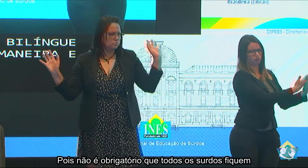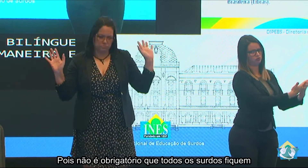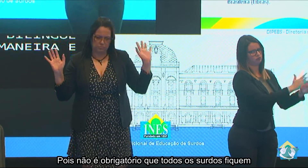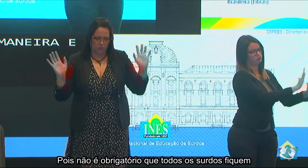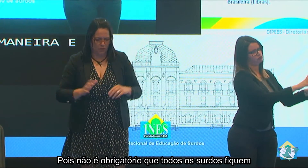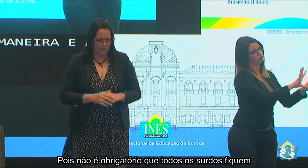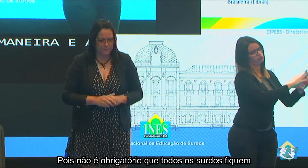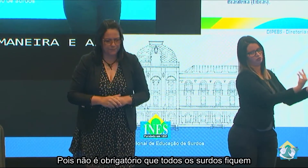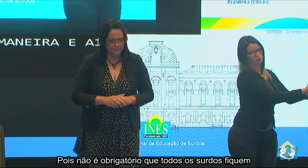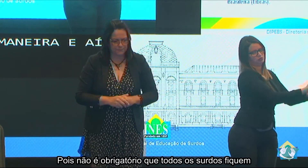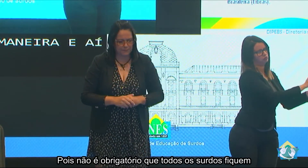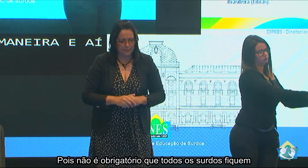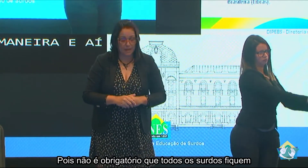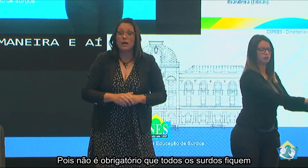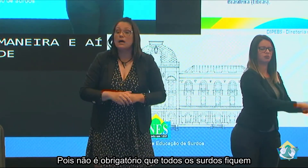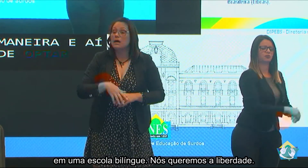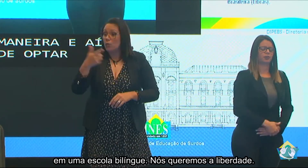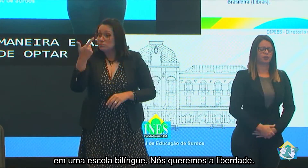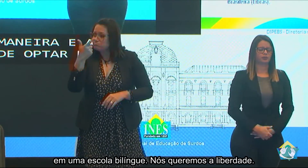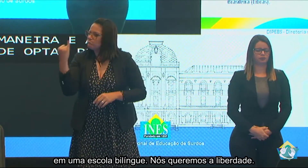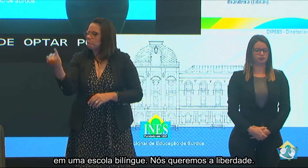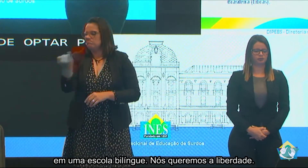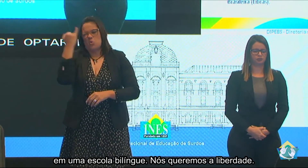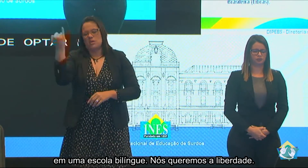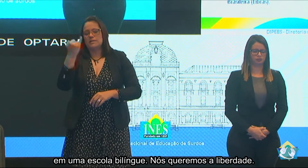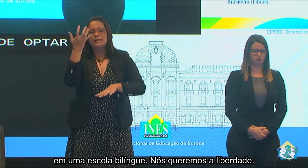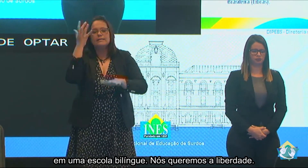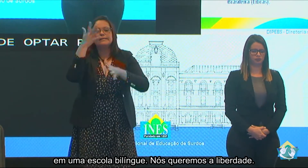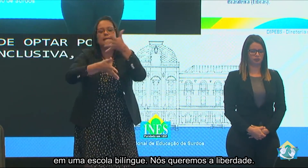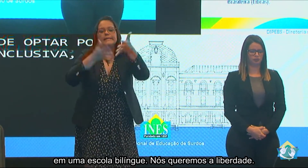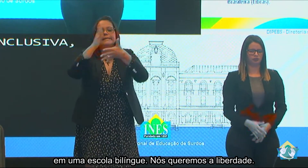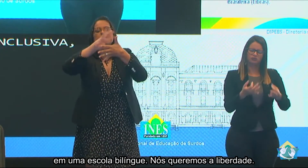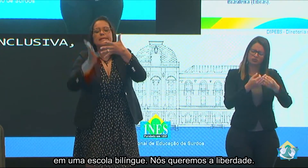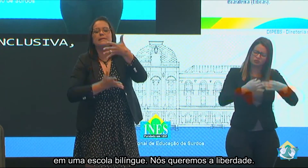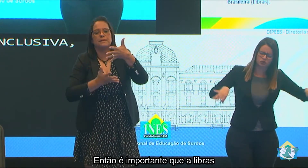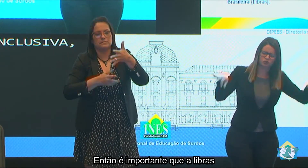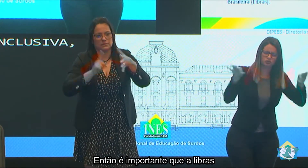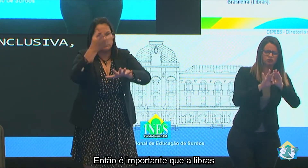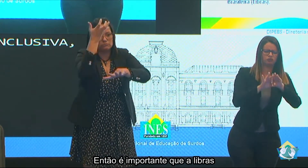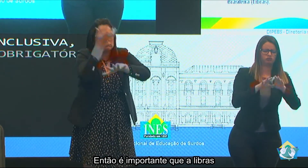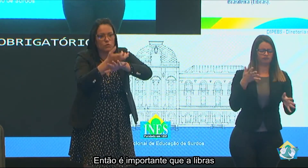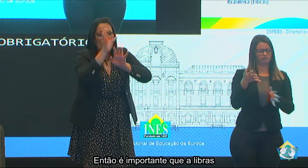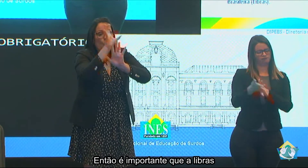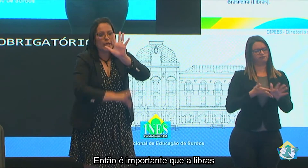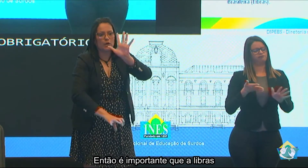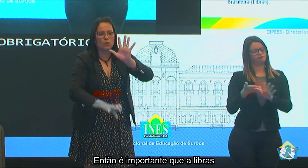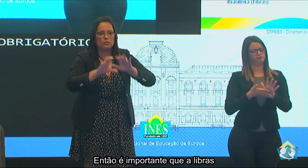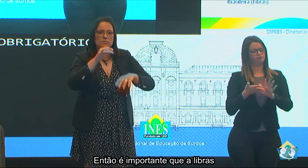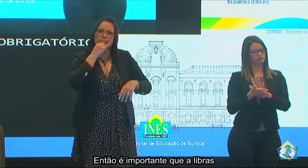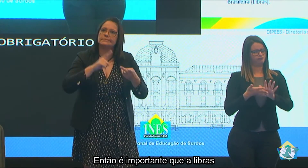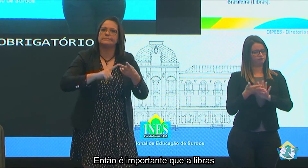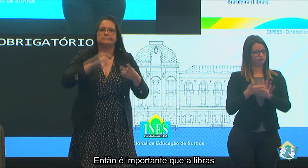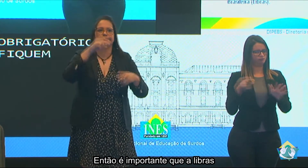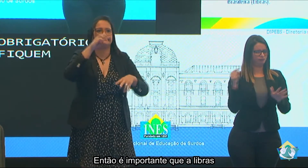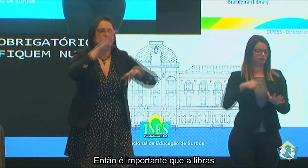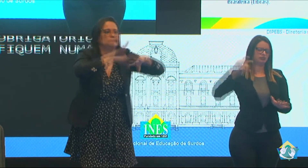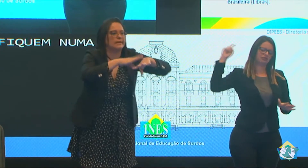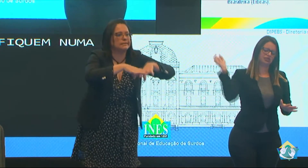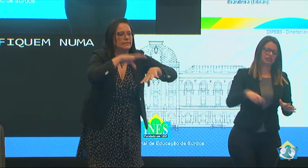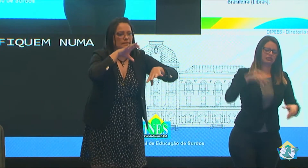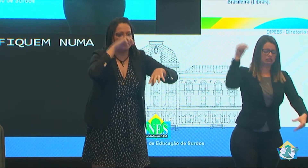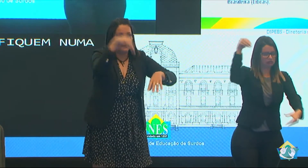também não é obrigatório que todos os surdos fiquem numa escola bilíngue, nós queremos a liberdade. Então é importante que a Libras,